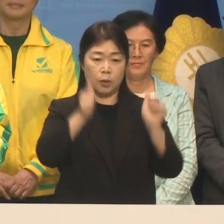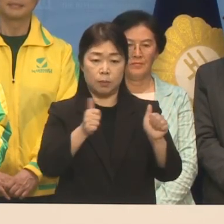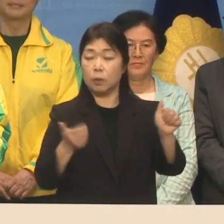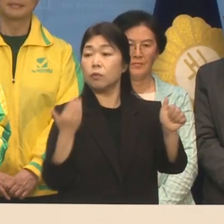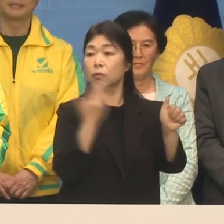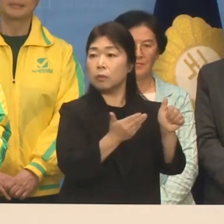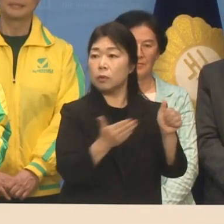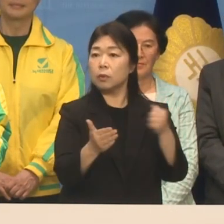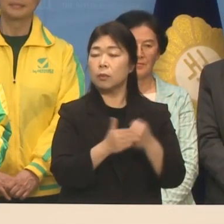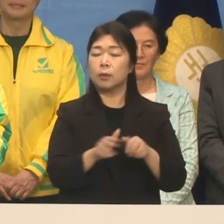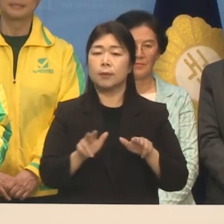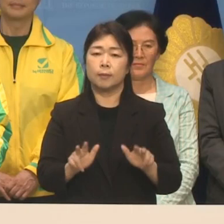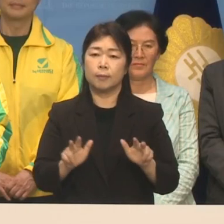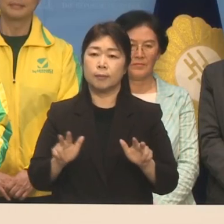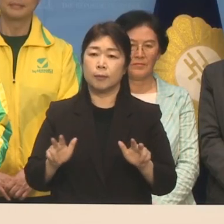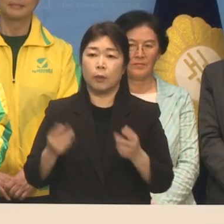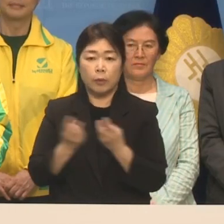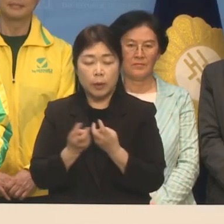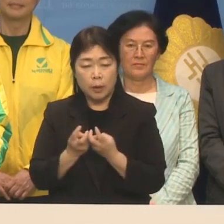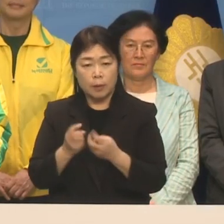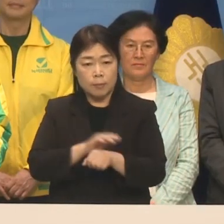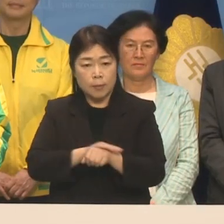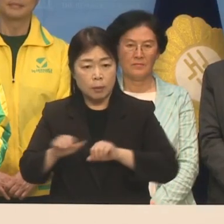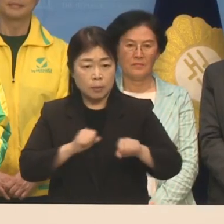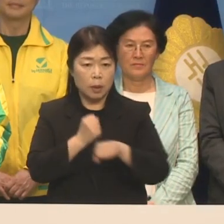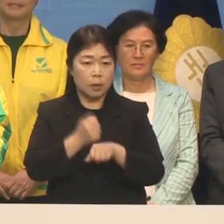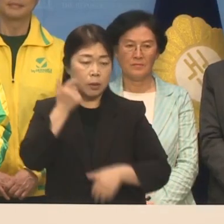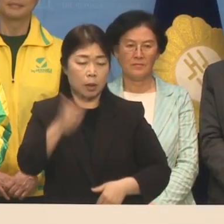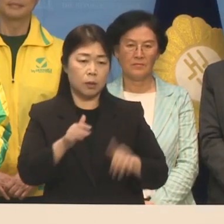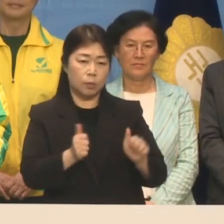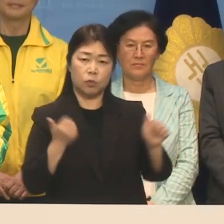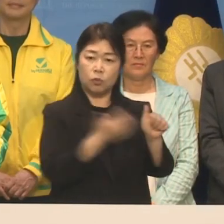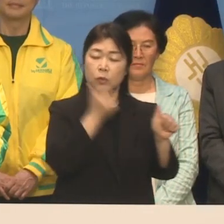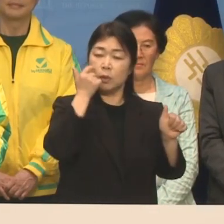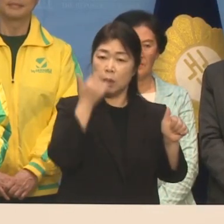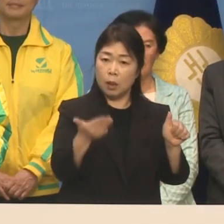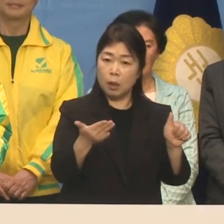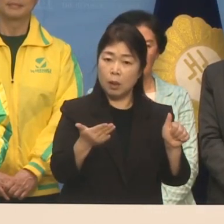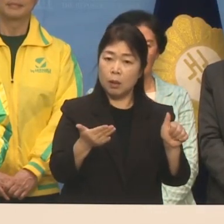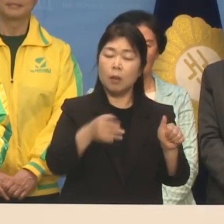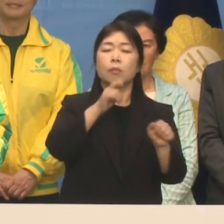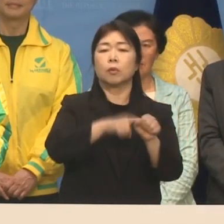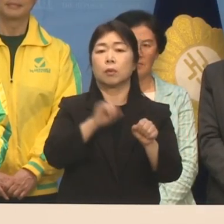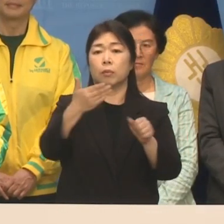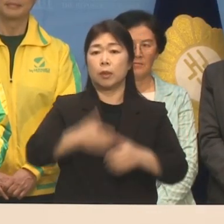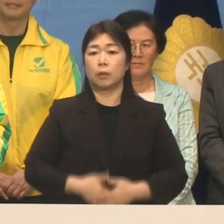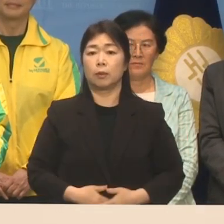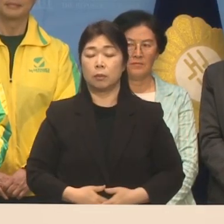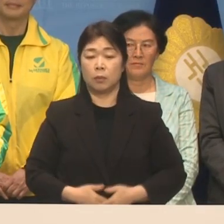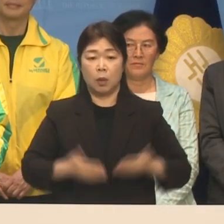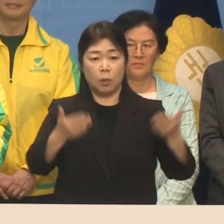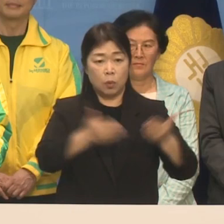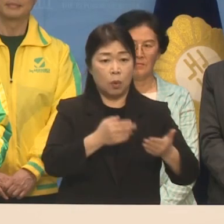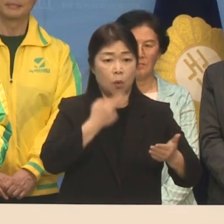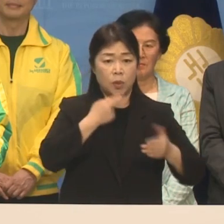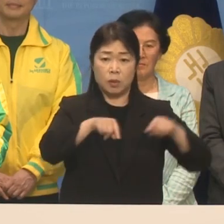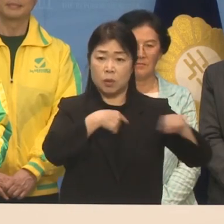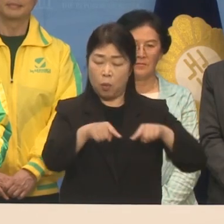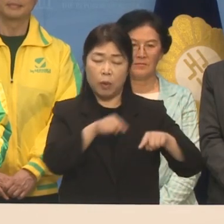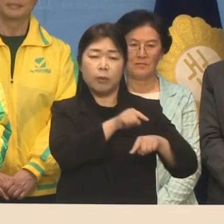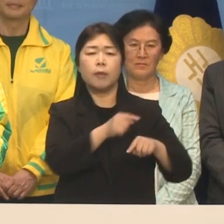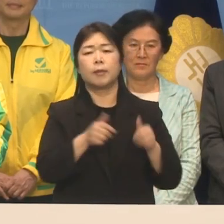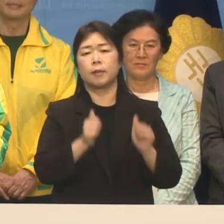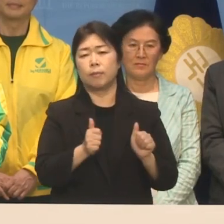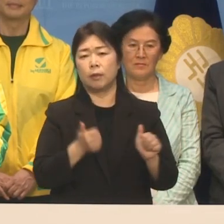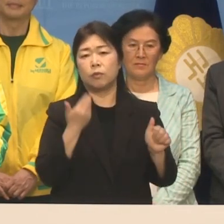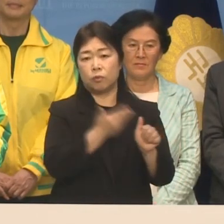시대적 정신이 어떻게 채우느냐가 관건인 선거로 전환하고 있습니다. 노동 없는 정권 심판, 기후